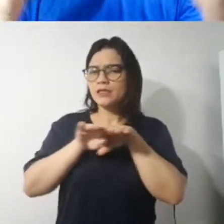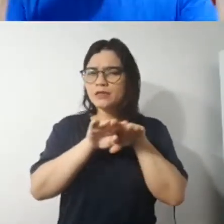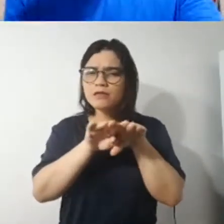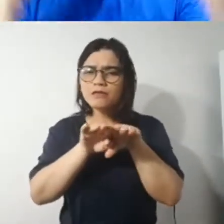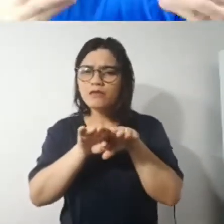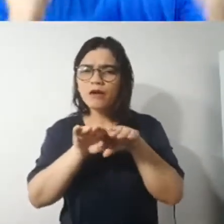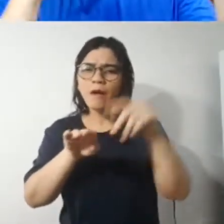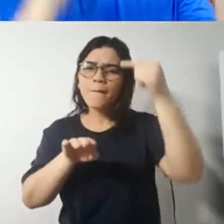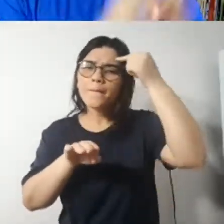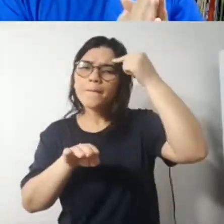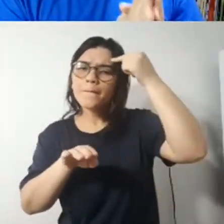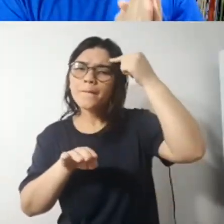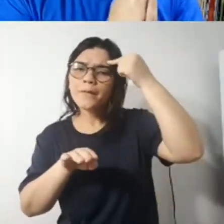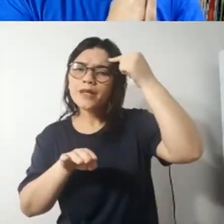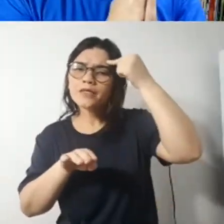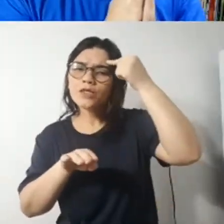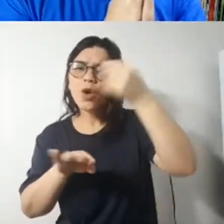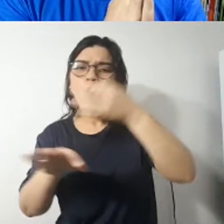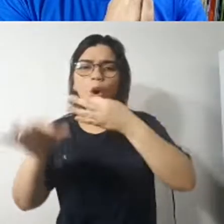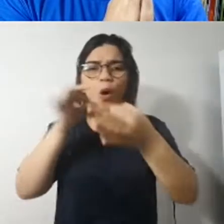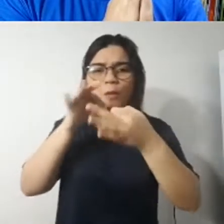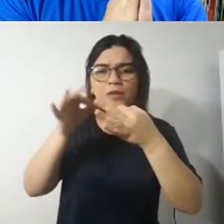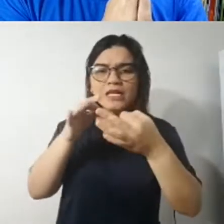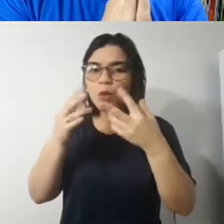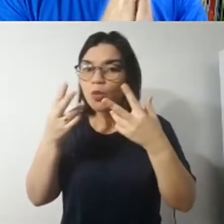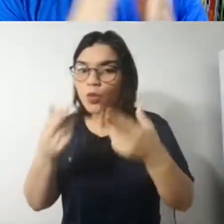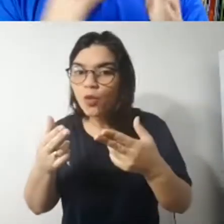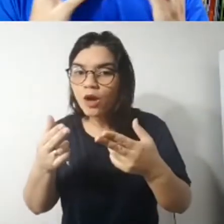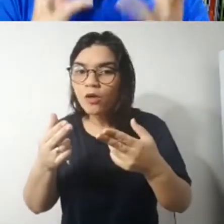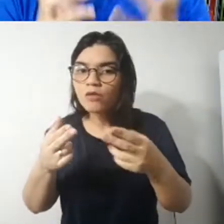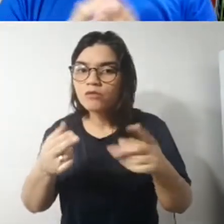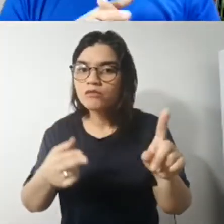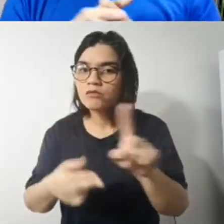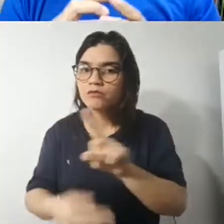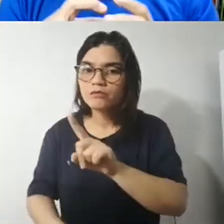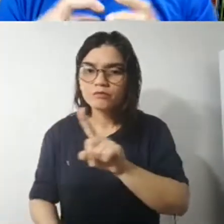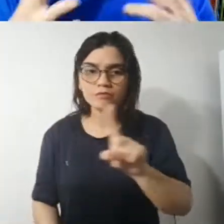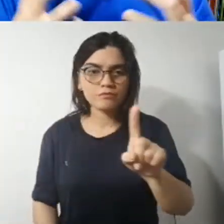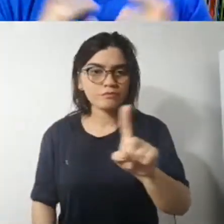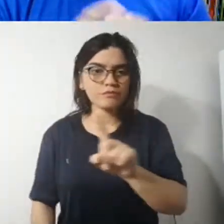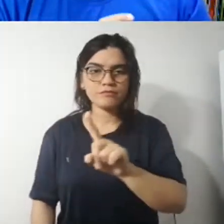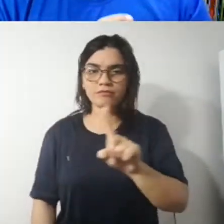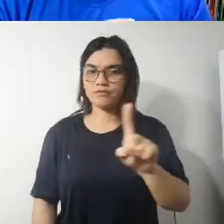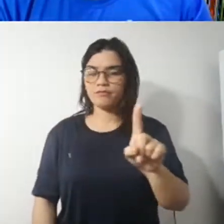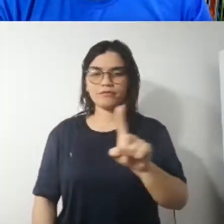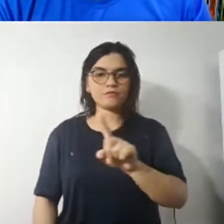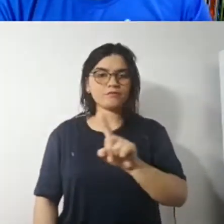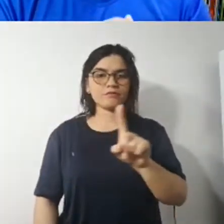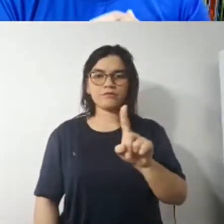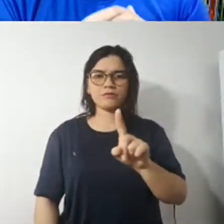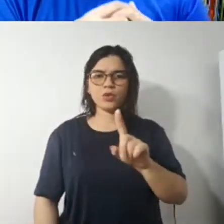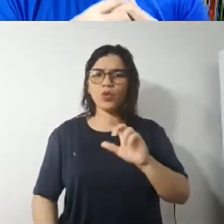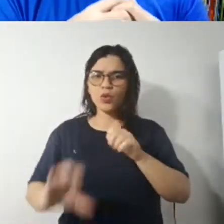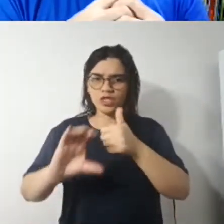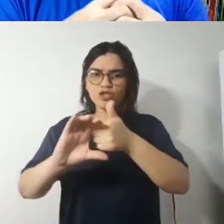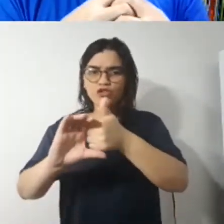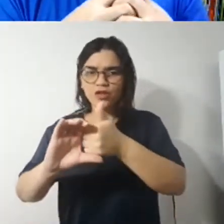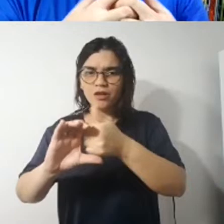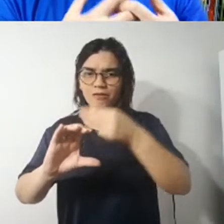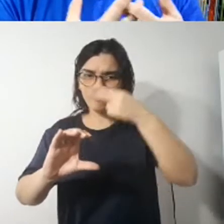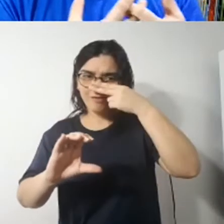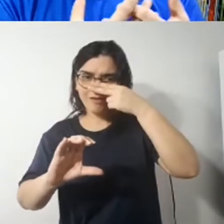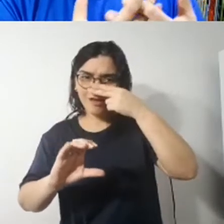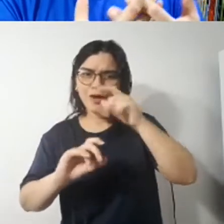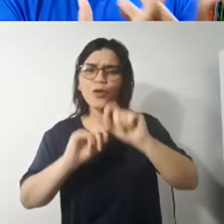as mesmas opiniões. O cristianismo, ele não lida com uma